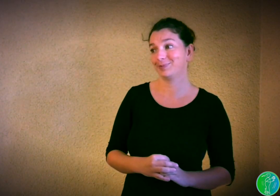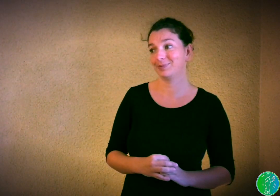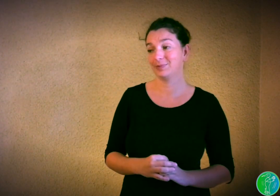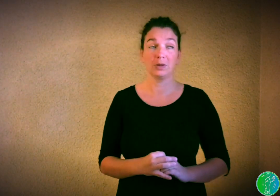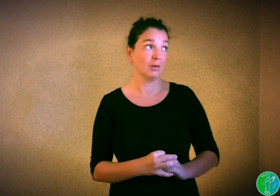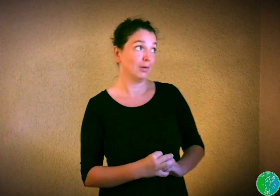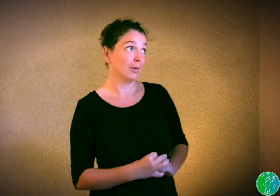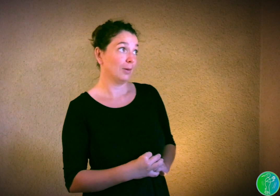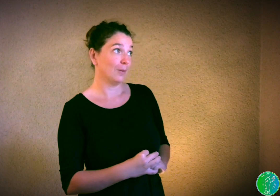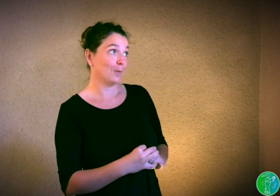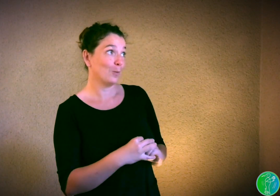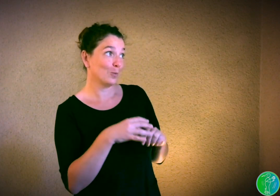Non. »«